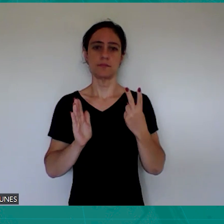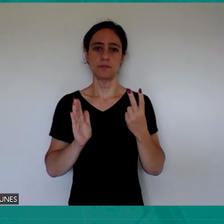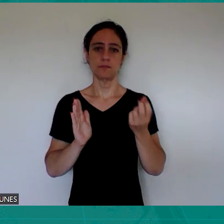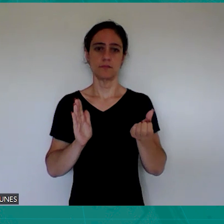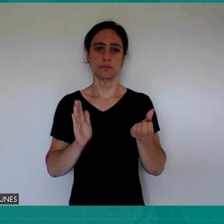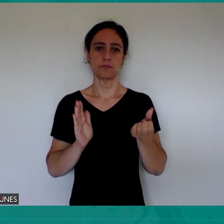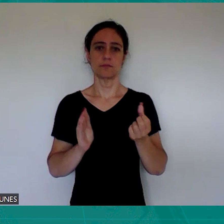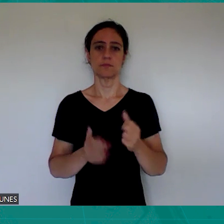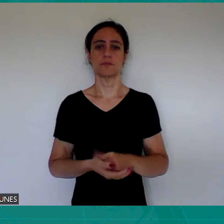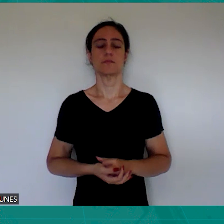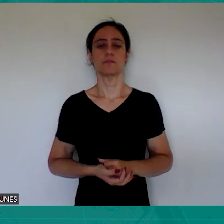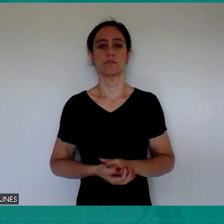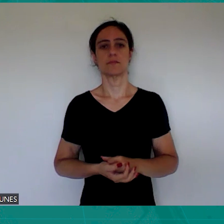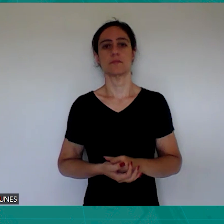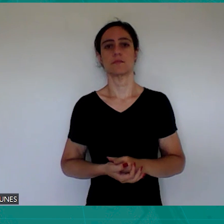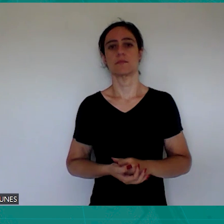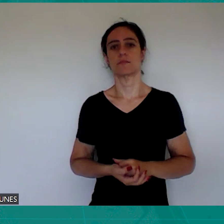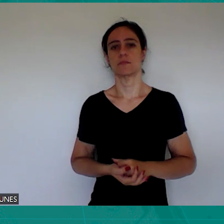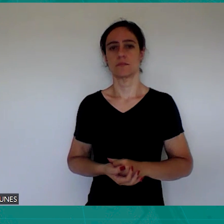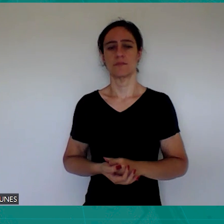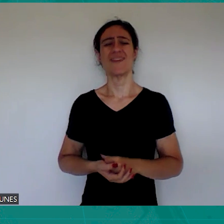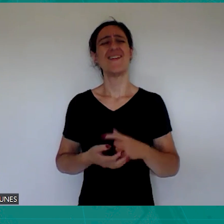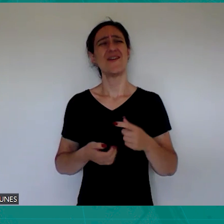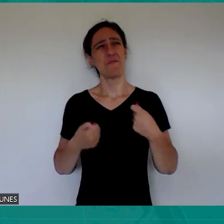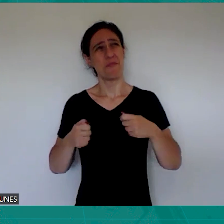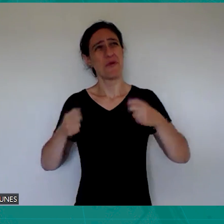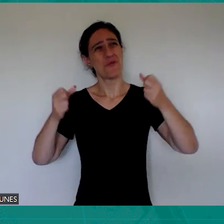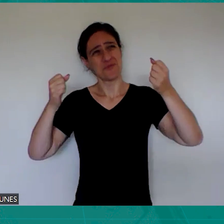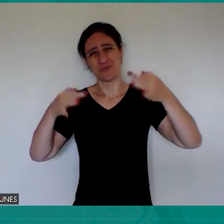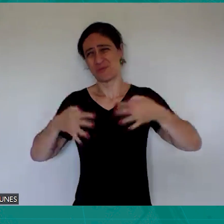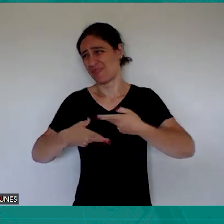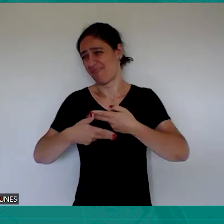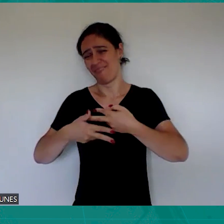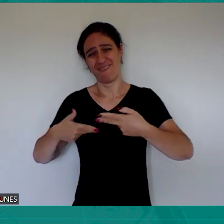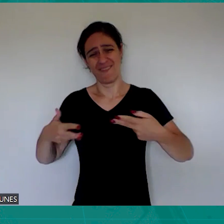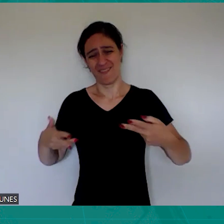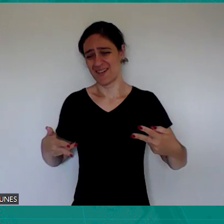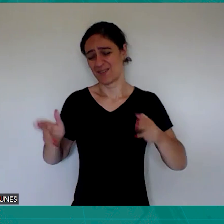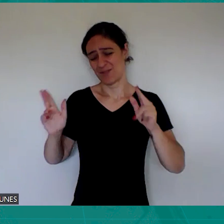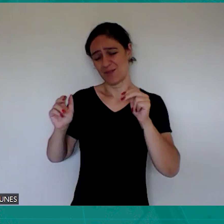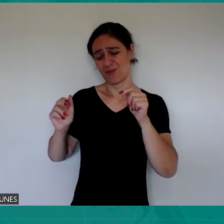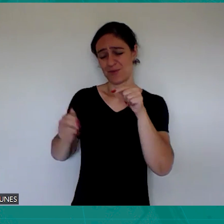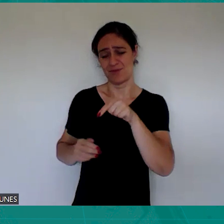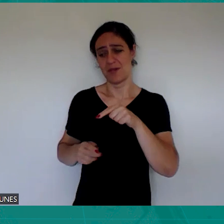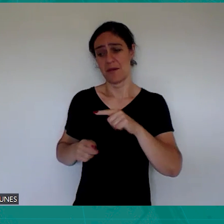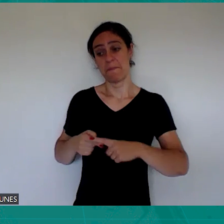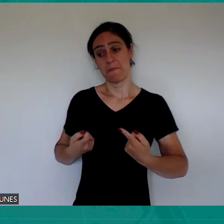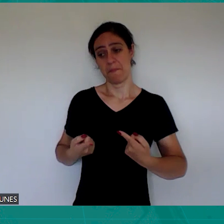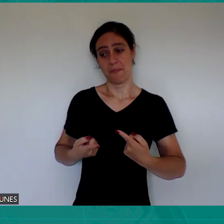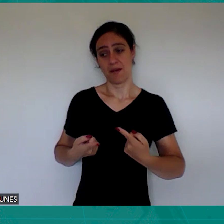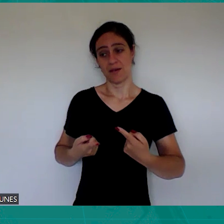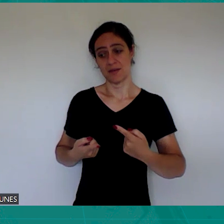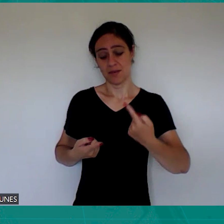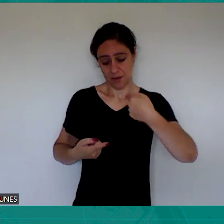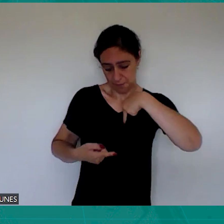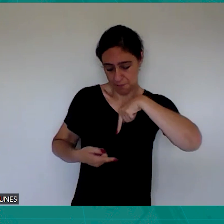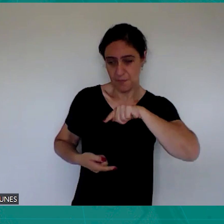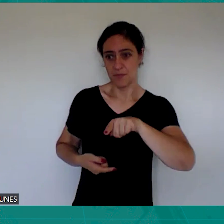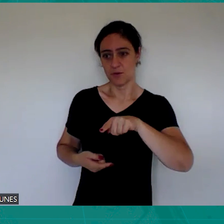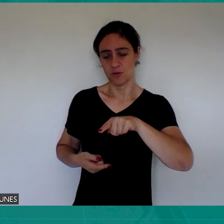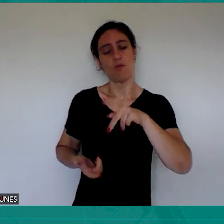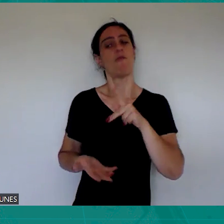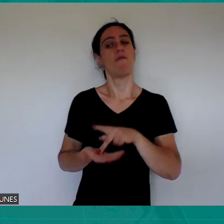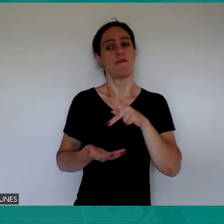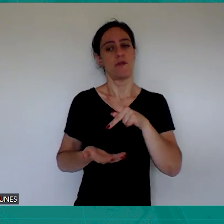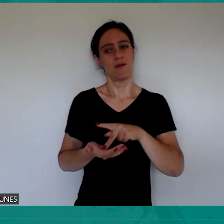Muitas coisas tenho para dizer a vosso respeito e vou julgar. Porém, aquele que me enviou é verdadeiro, de